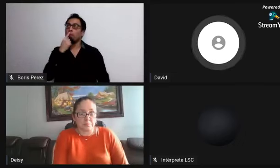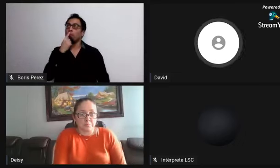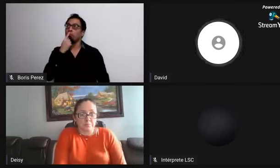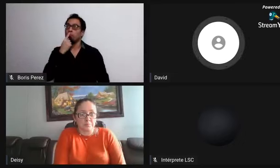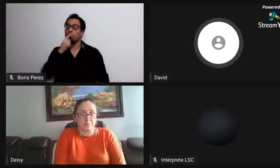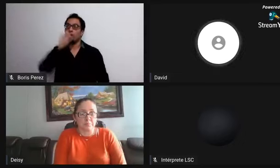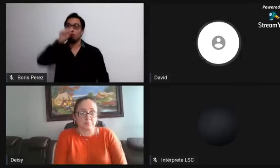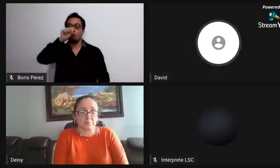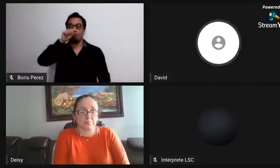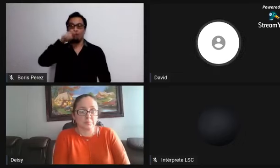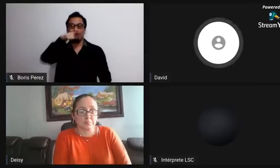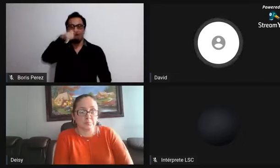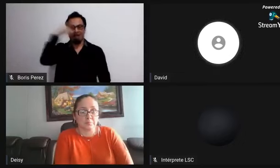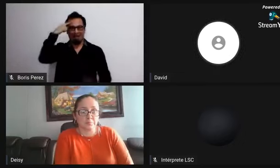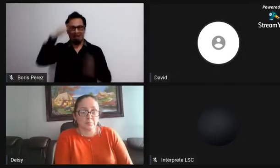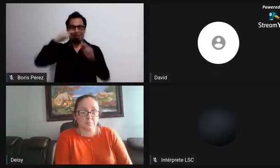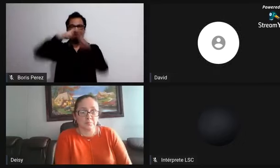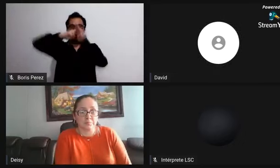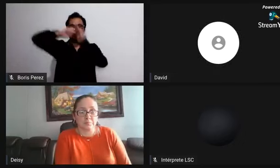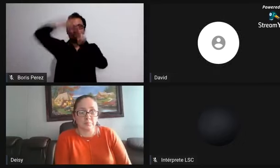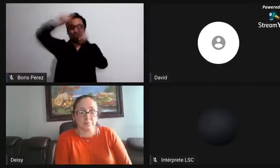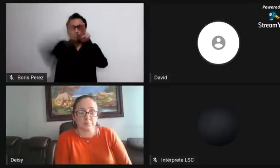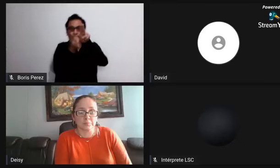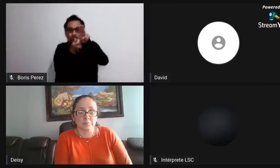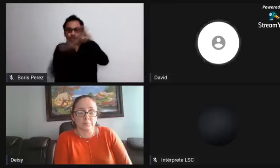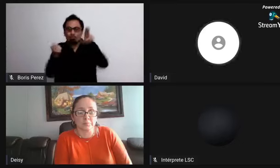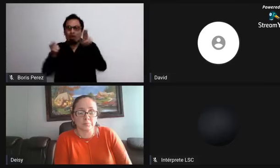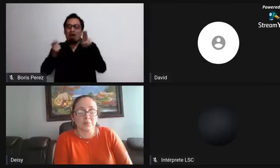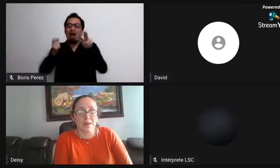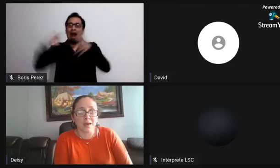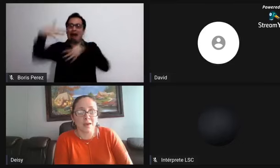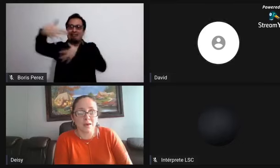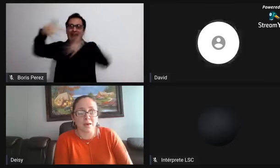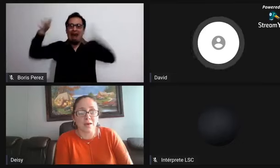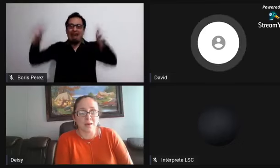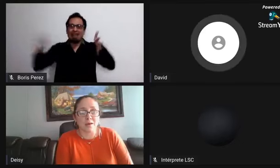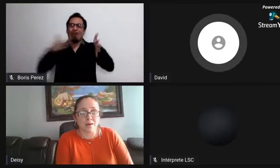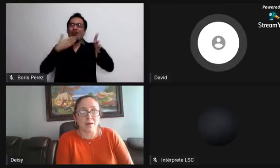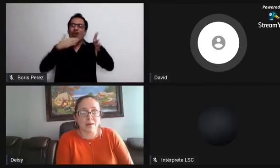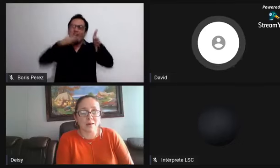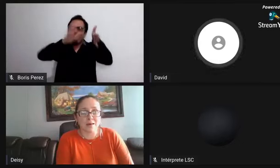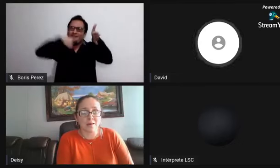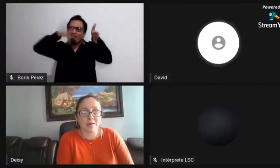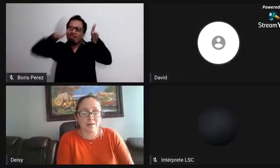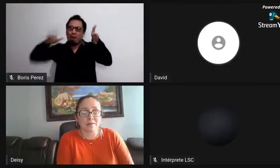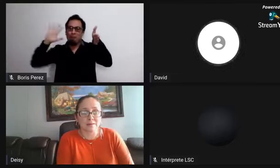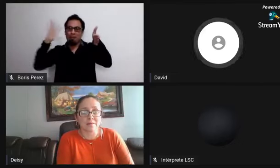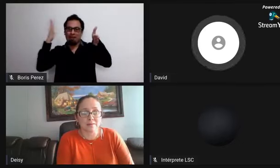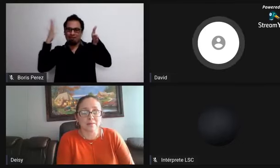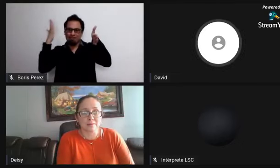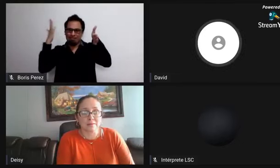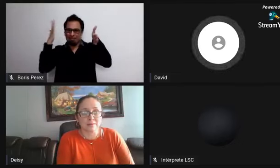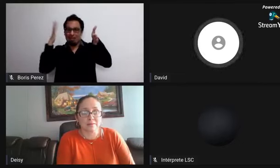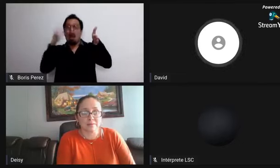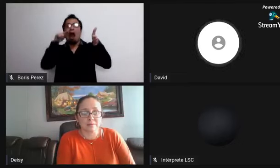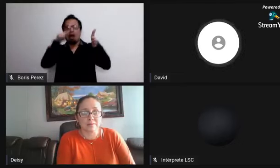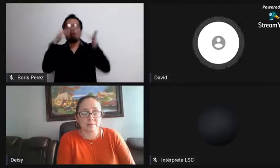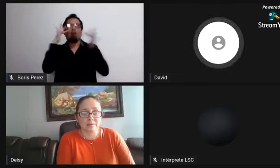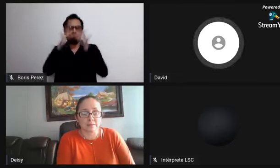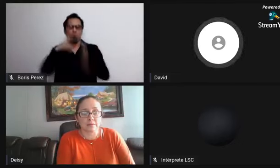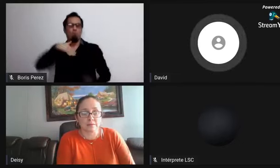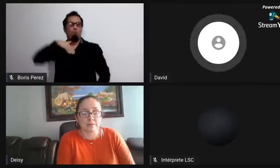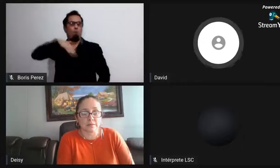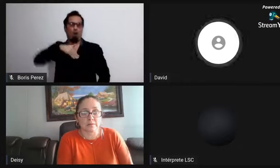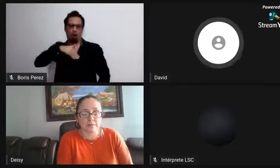Ah, bueno, es una pregunta importante, Daisy. Esa casa de la que tú te refieres, que